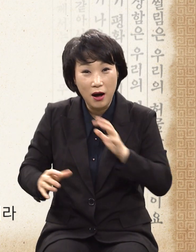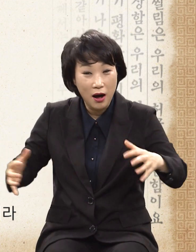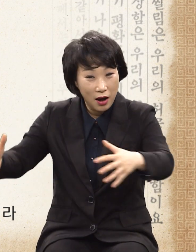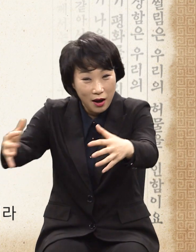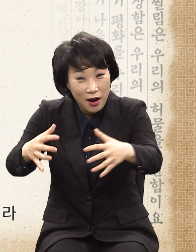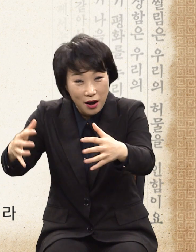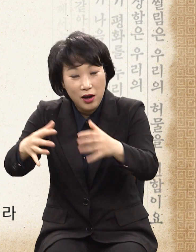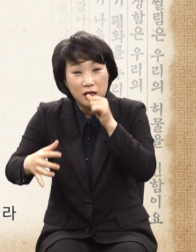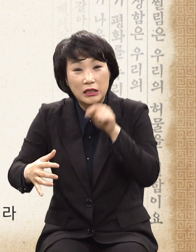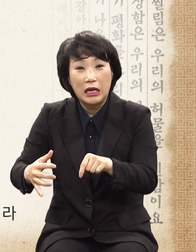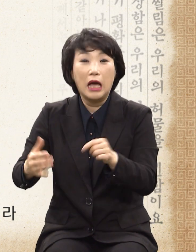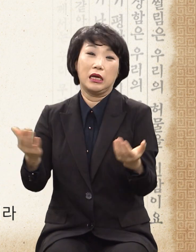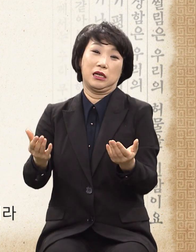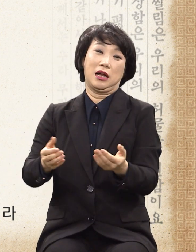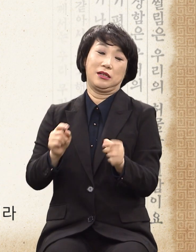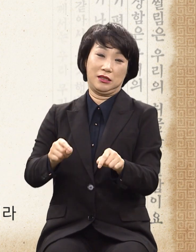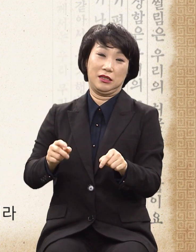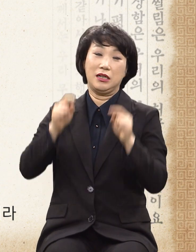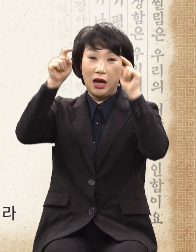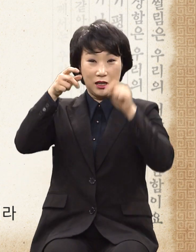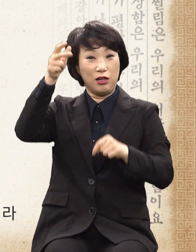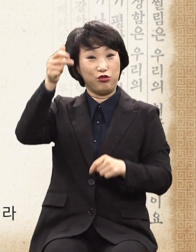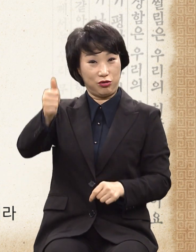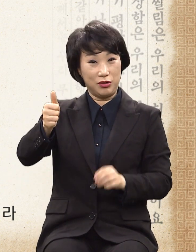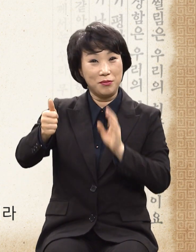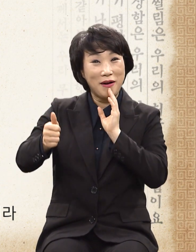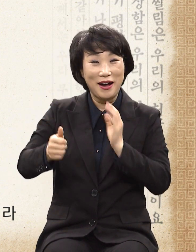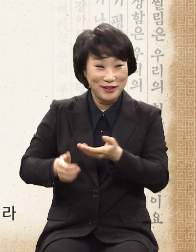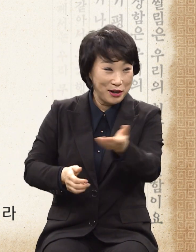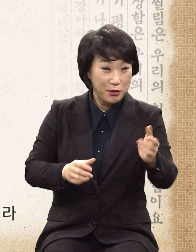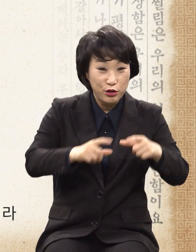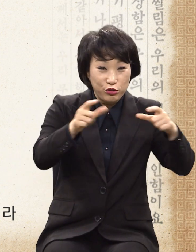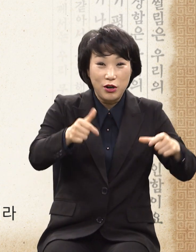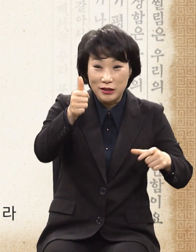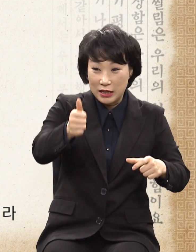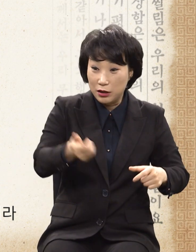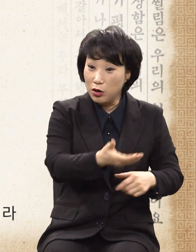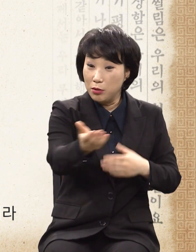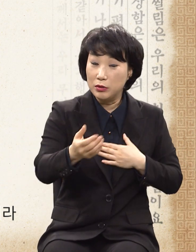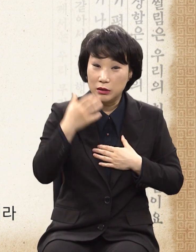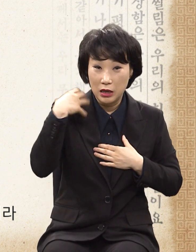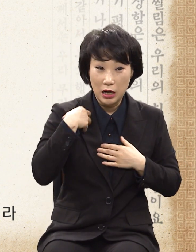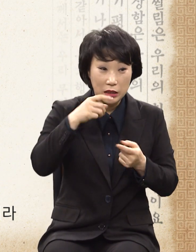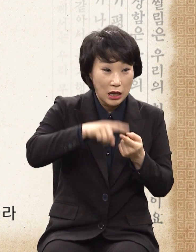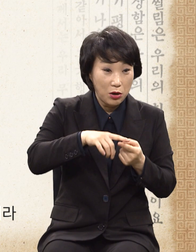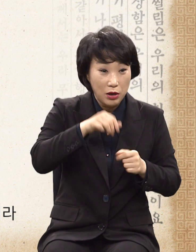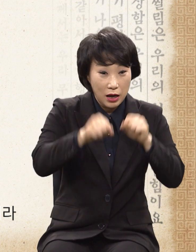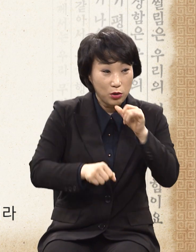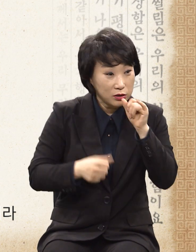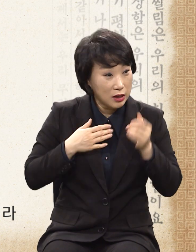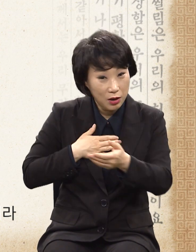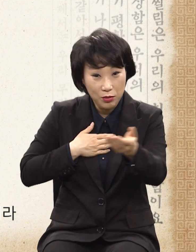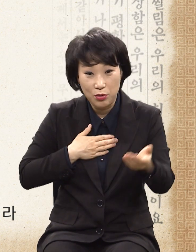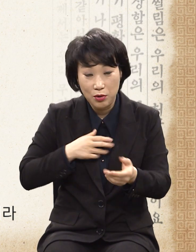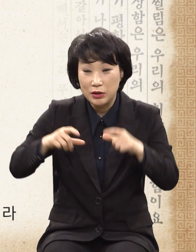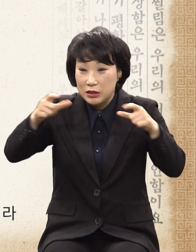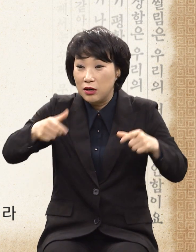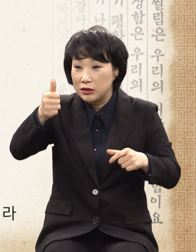이게 여러분 일하는 목자입니다. 우리 구역장 그러셨나요? 지역장 그러셨나요?